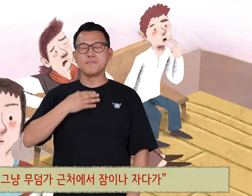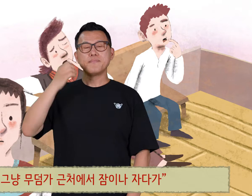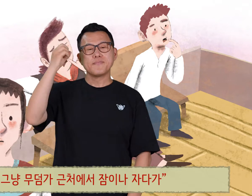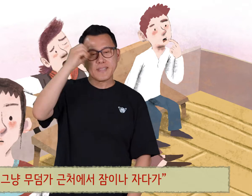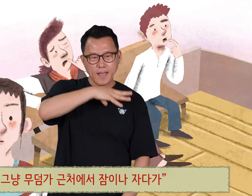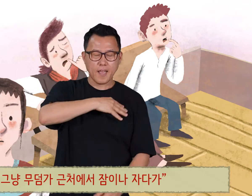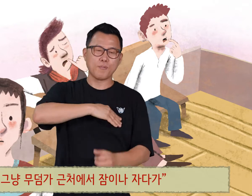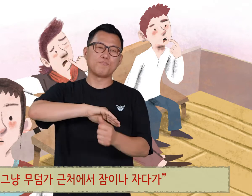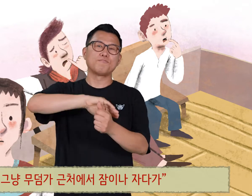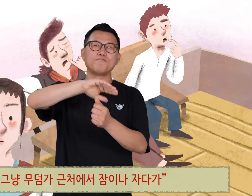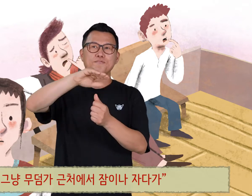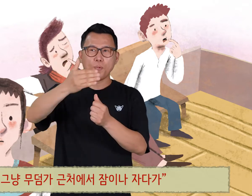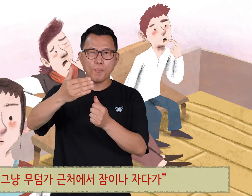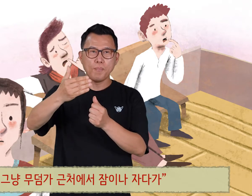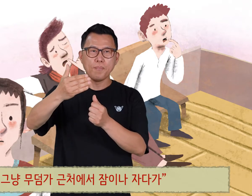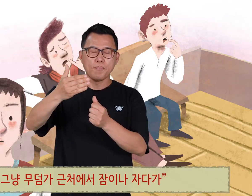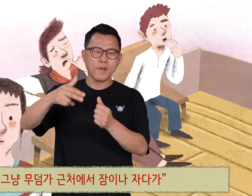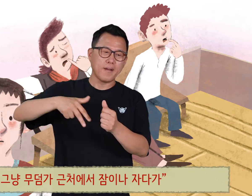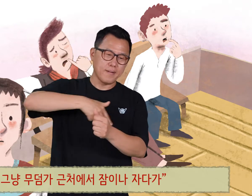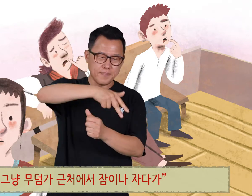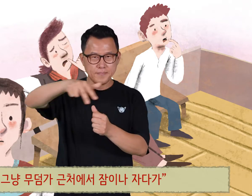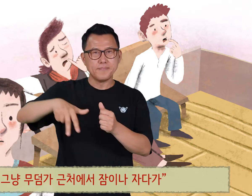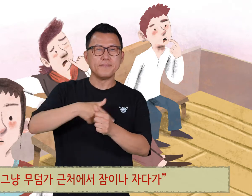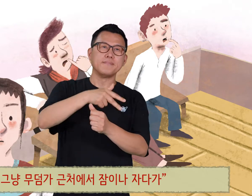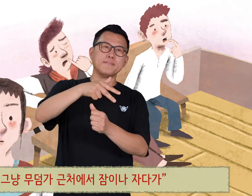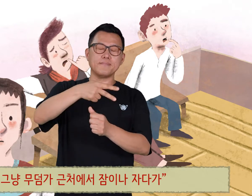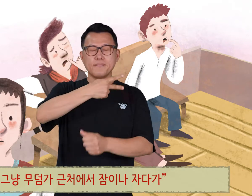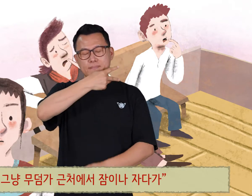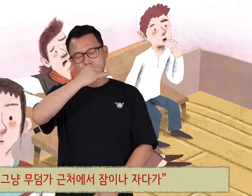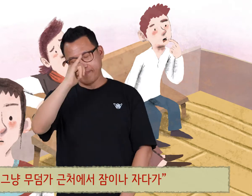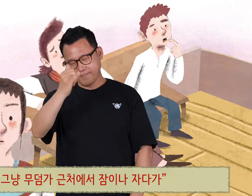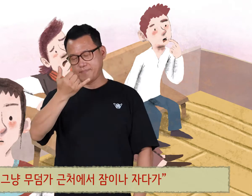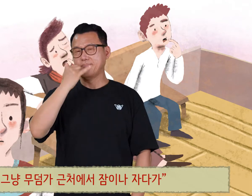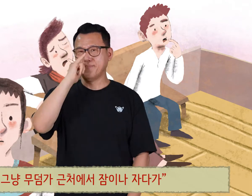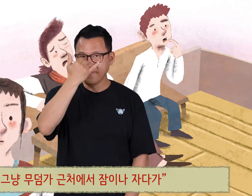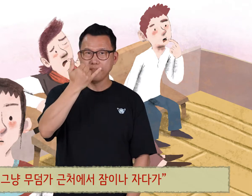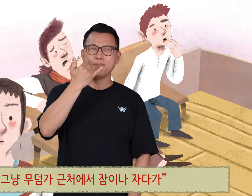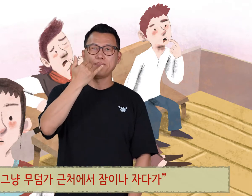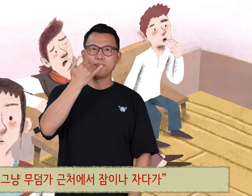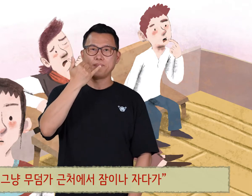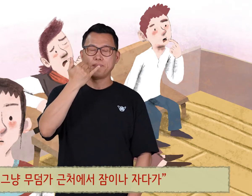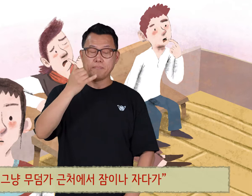저는 그냥 무덤가 근처에서 잠이나 자다가